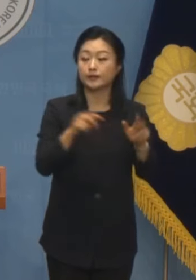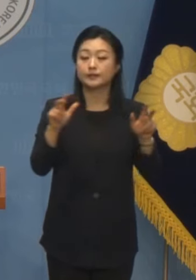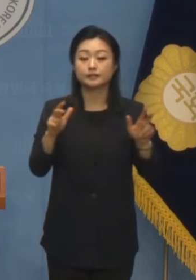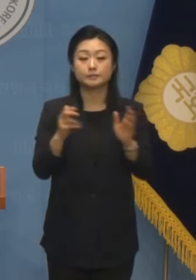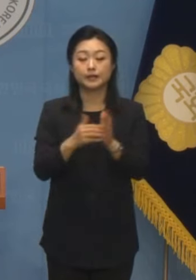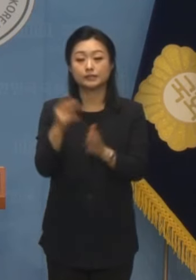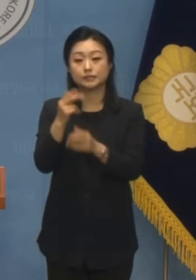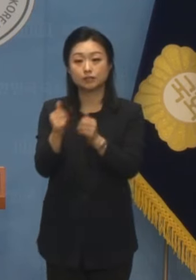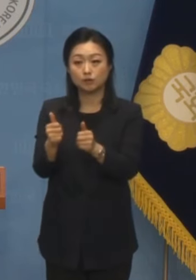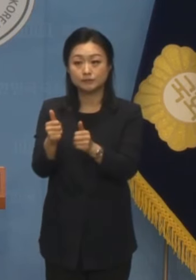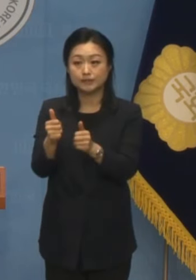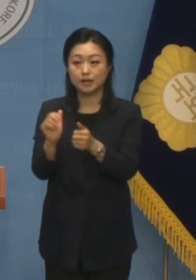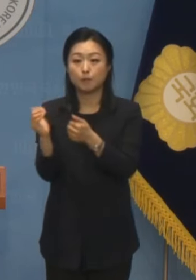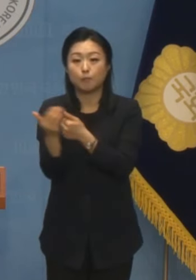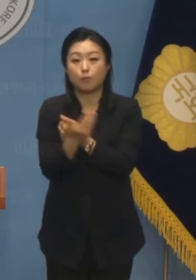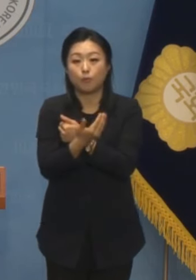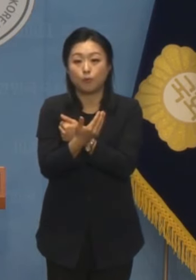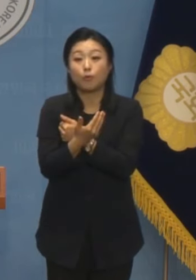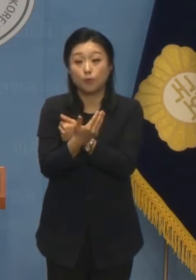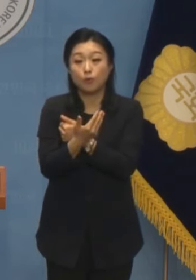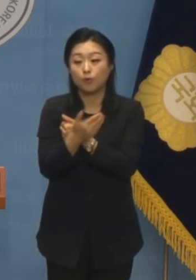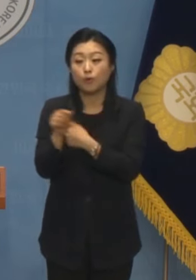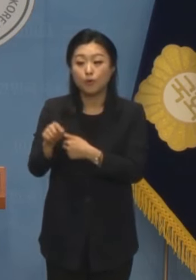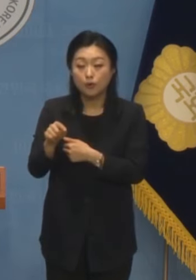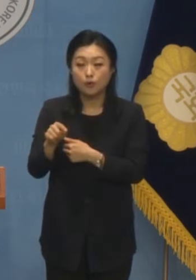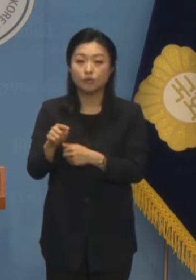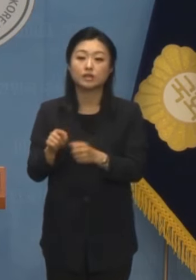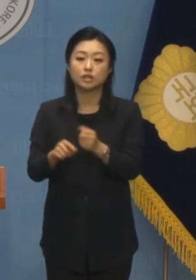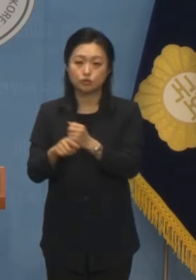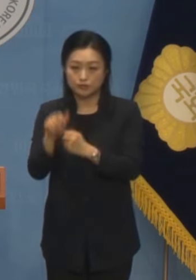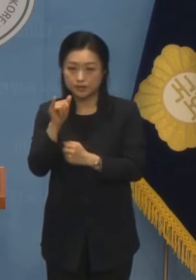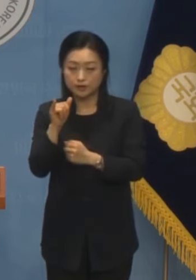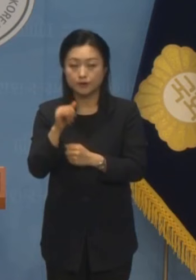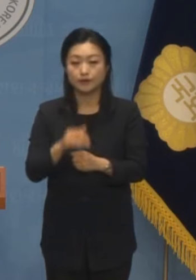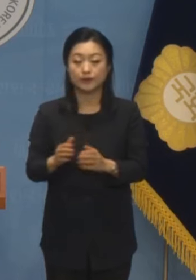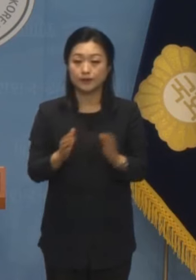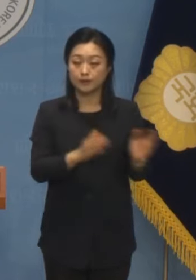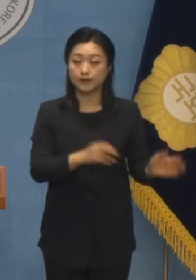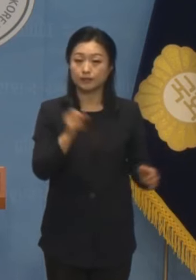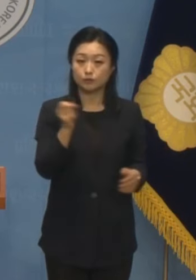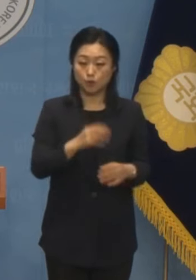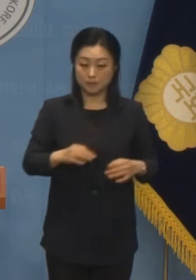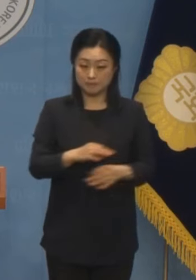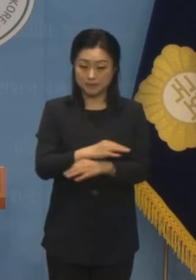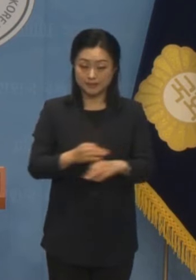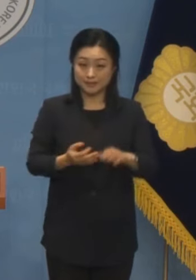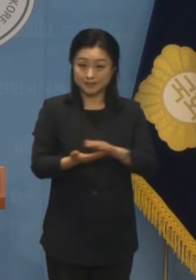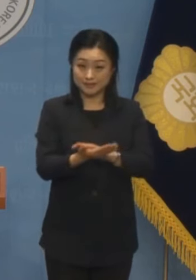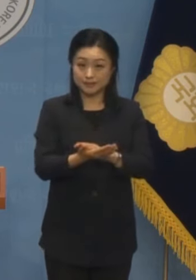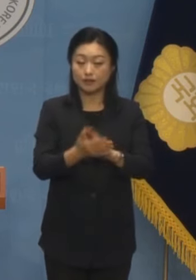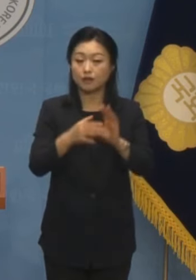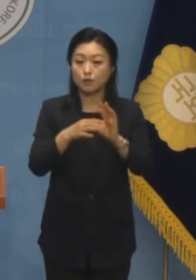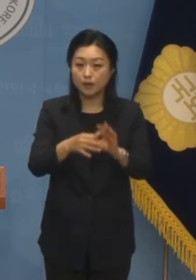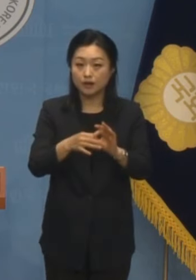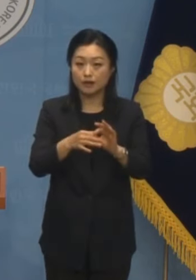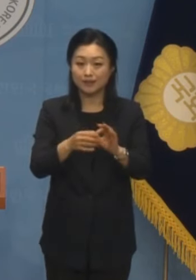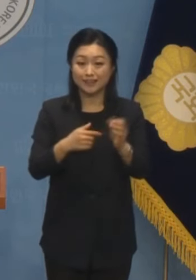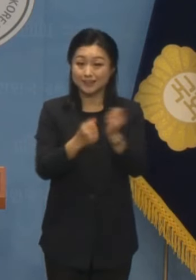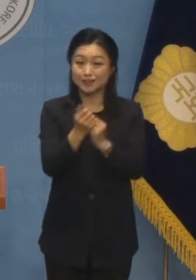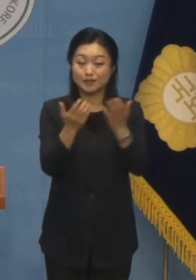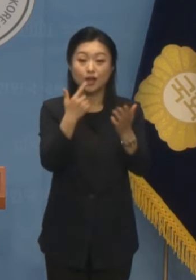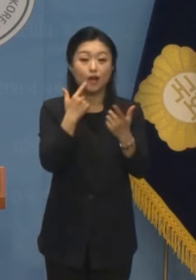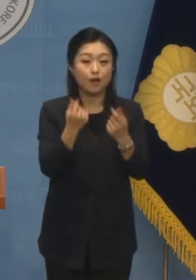그동안 검찰의 제19 감사기가 가능했던 이유입니다. 마지막으로 부정청탁 같은 경우에도 아까 설명드린